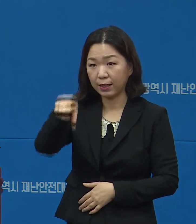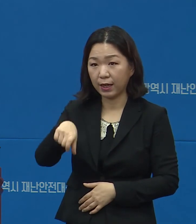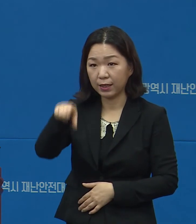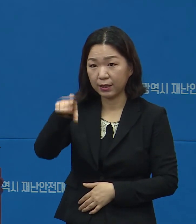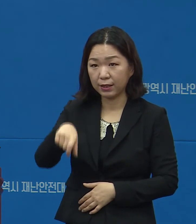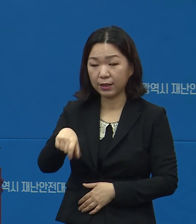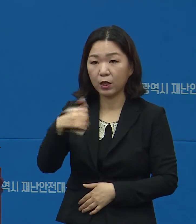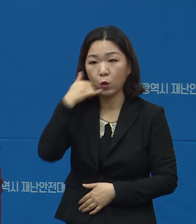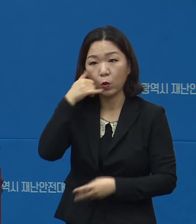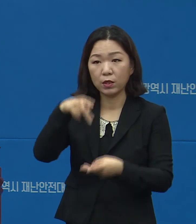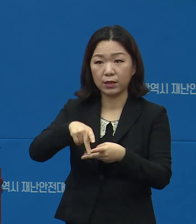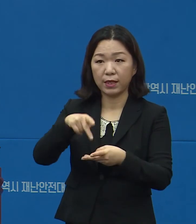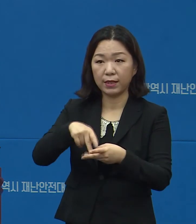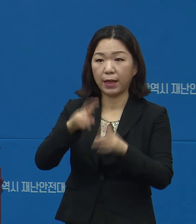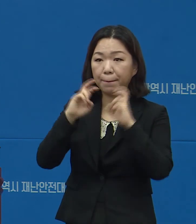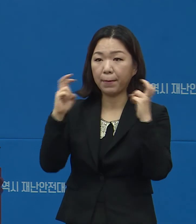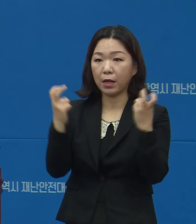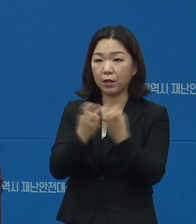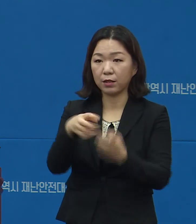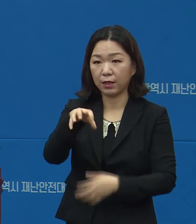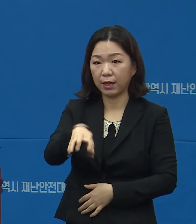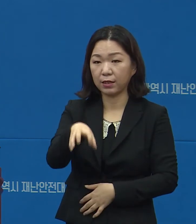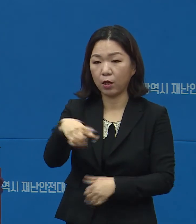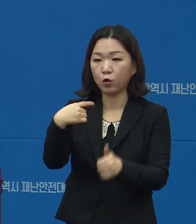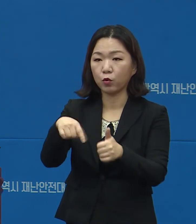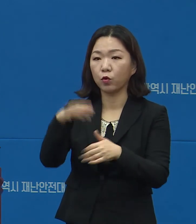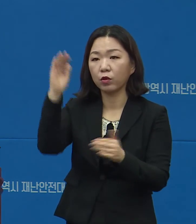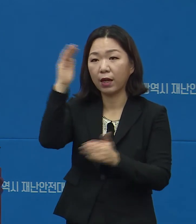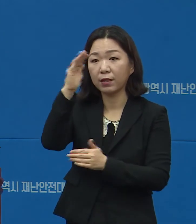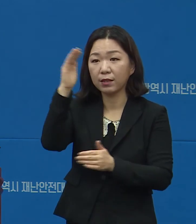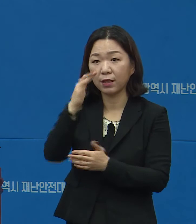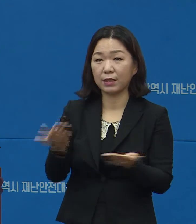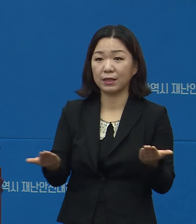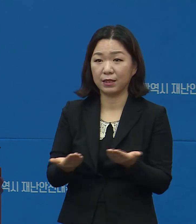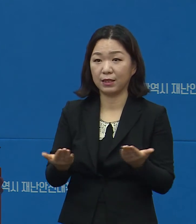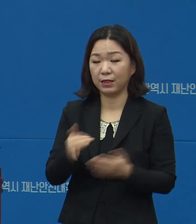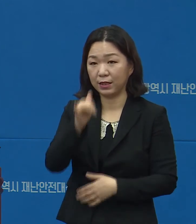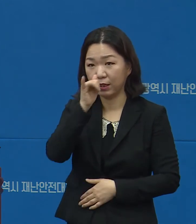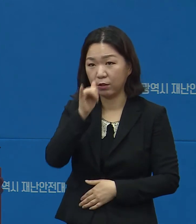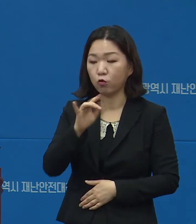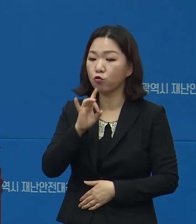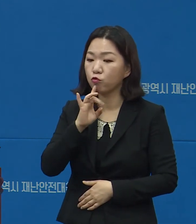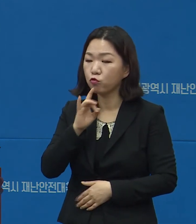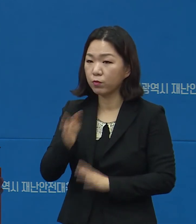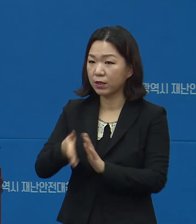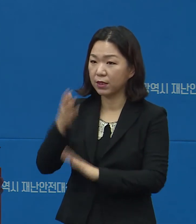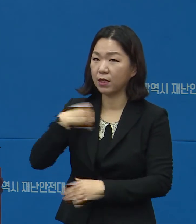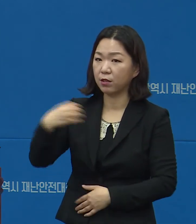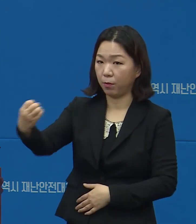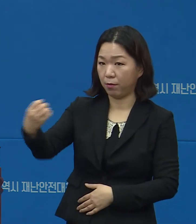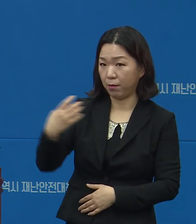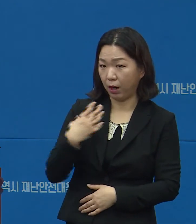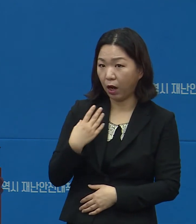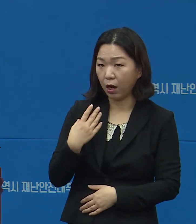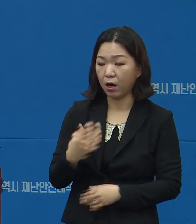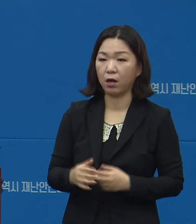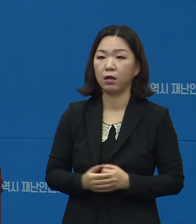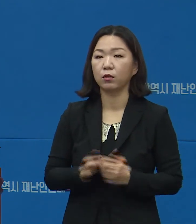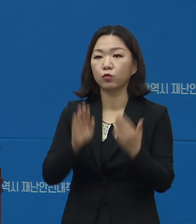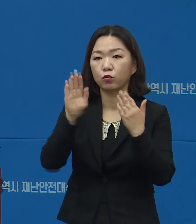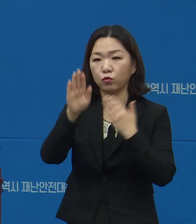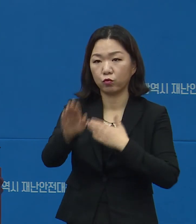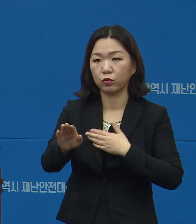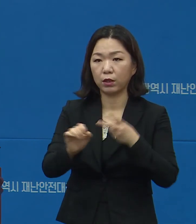타워에 있는 바늘땅 지점의 교육생으로 근무한 것을 저희가 구미시로부터 통보를 받았습니다. 그 이후에